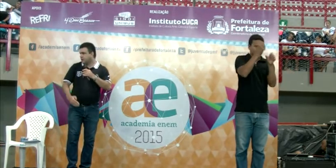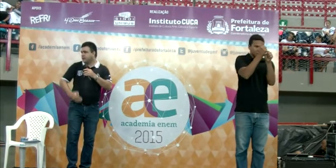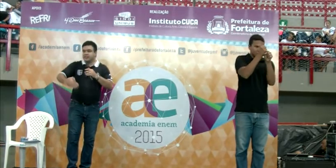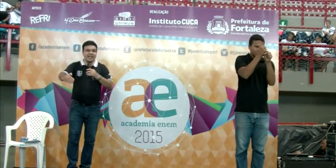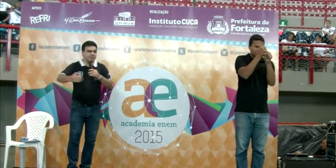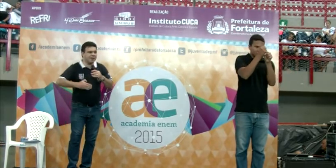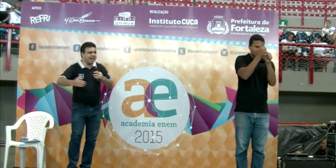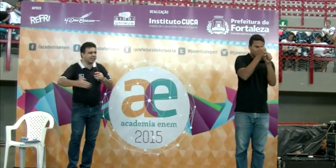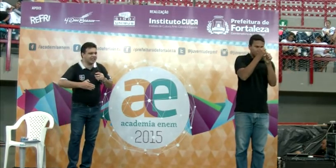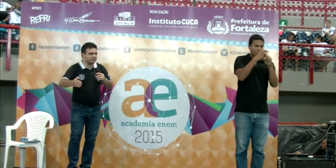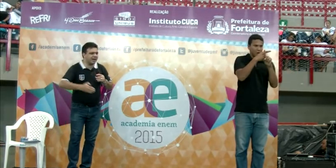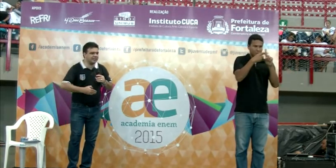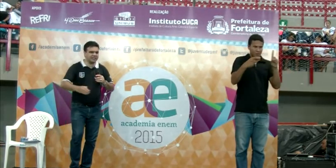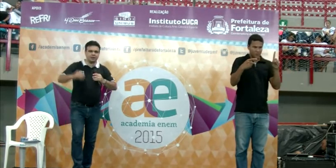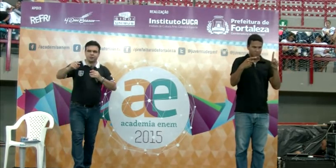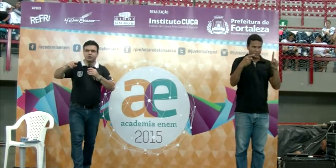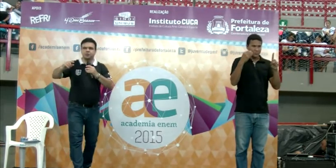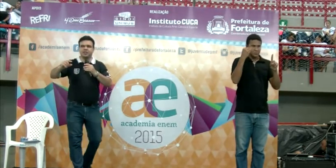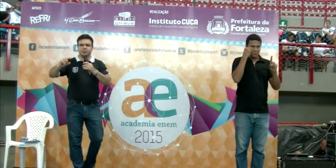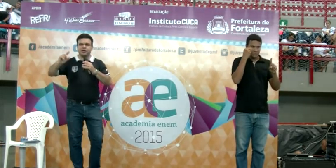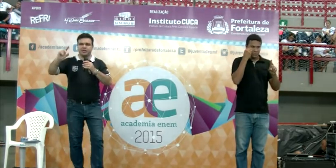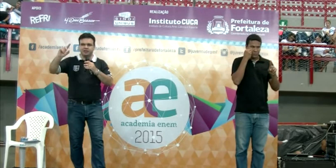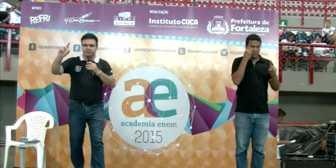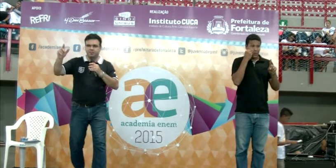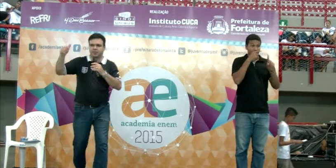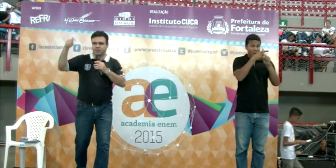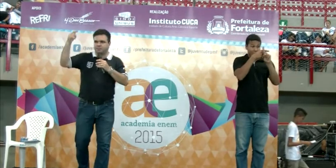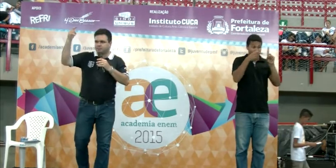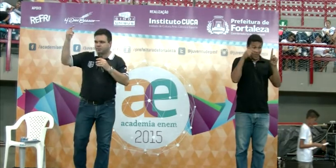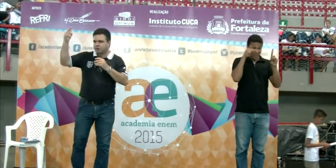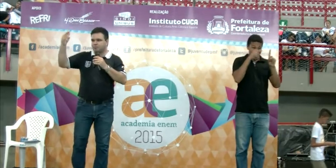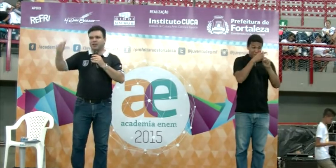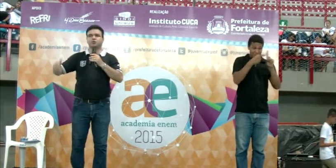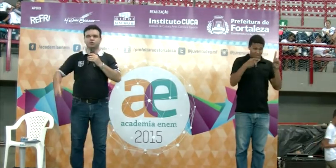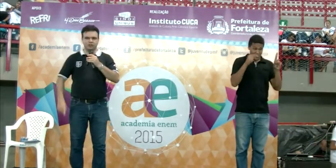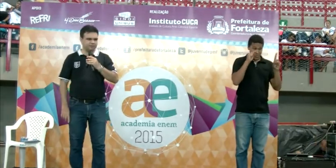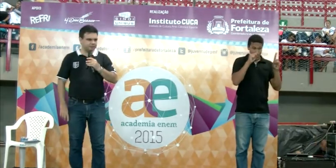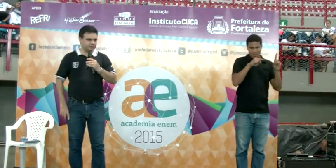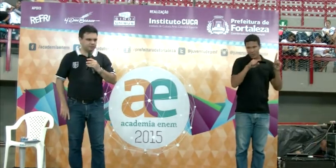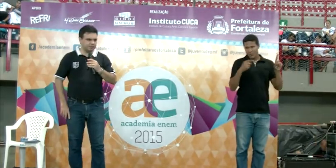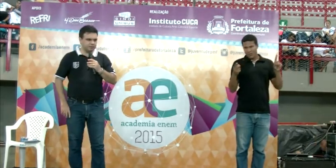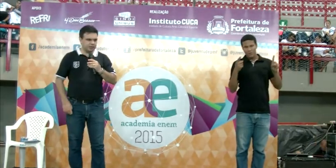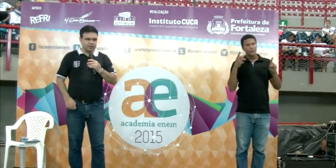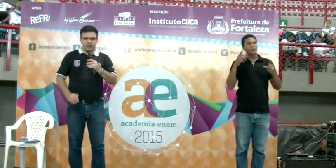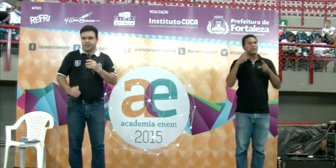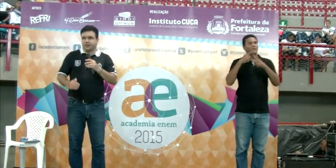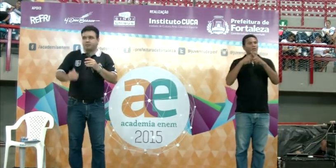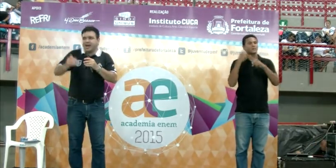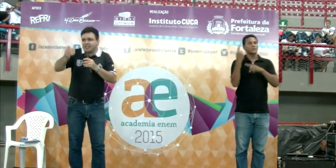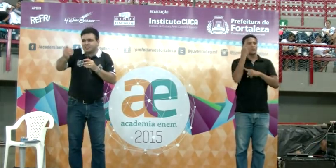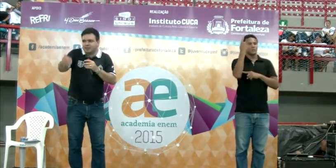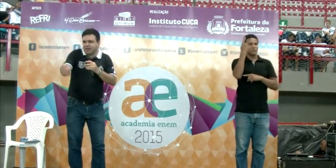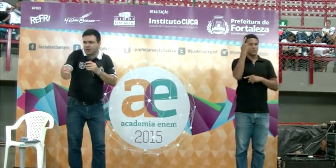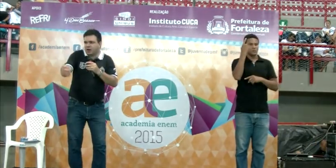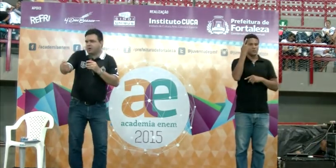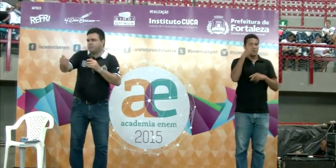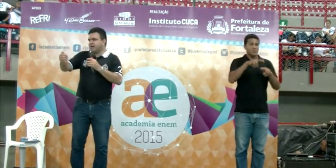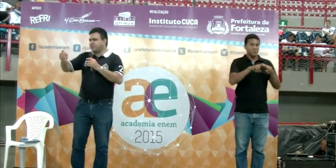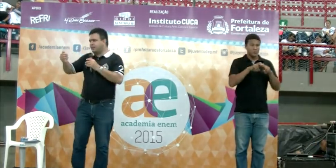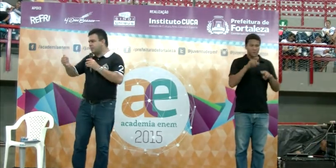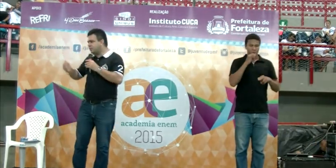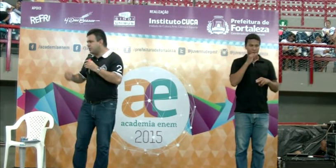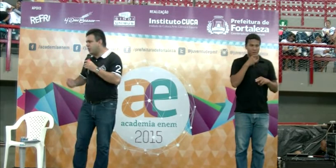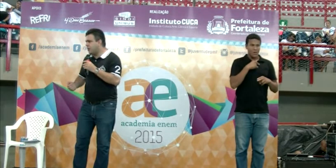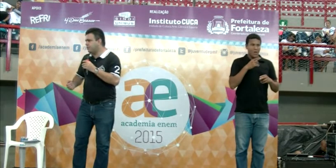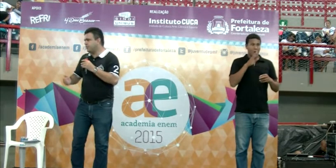bases, e a média das bases é que a gente multiplica por quem? Pela altura. Então, base